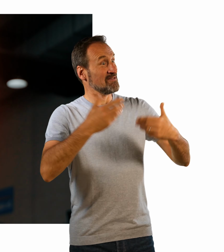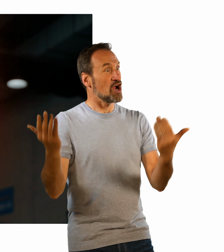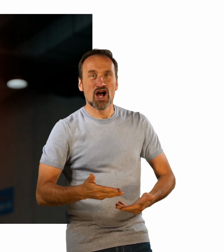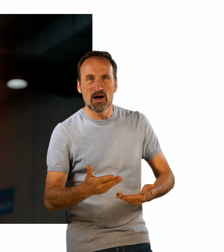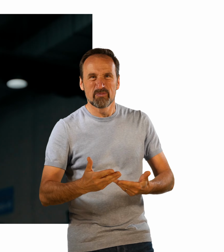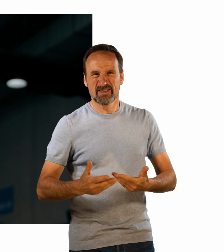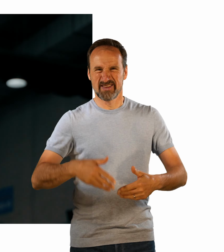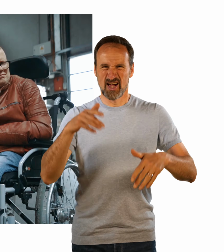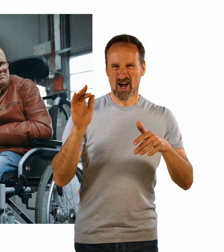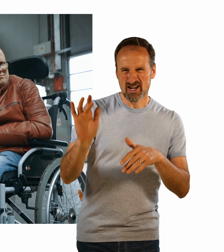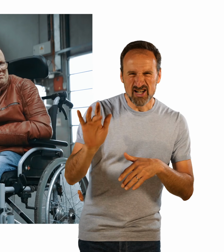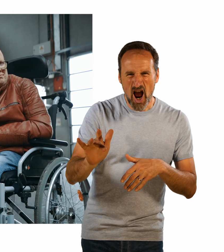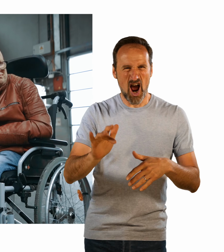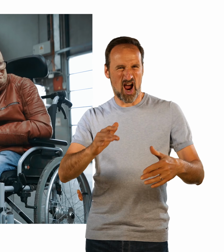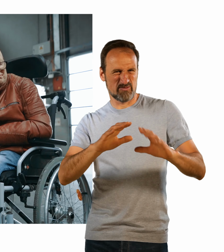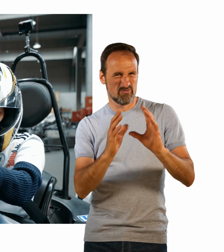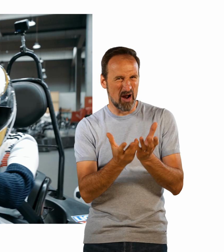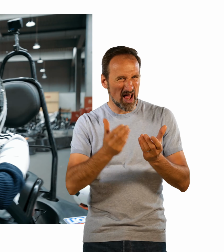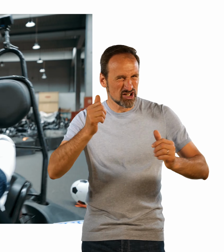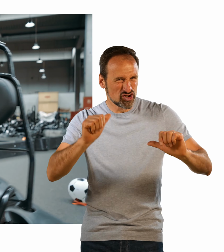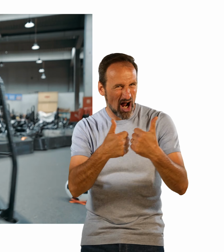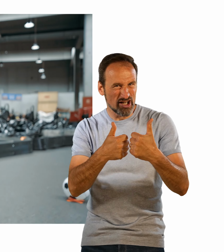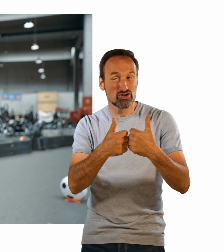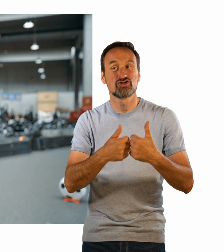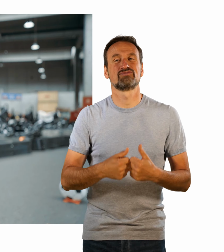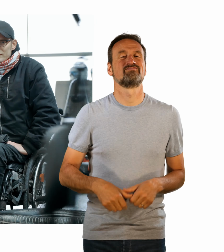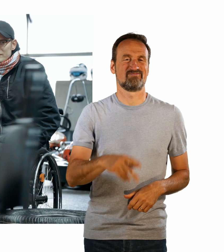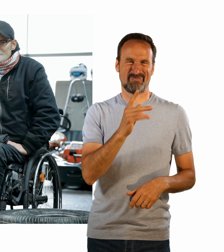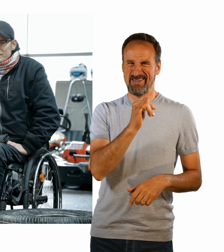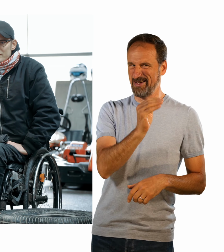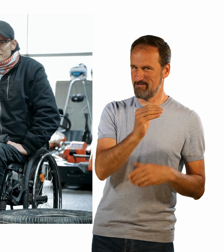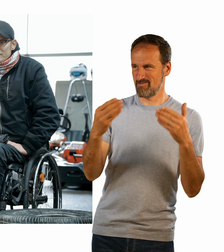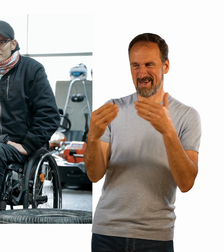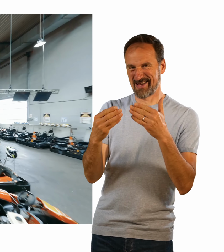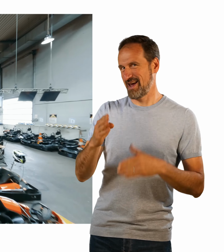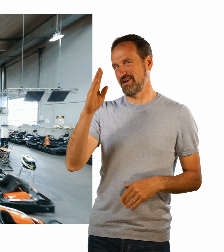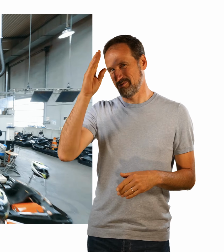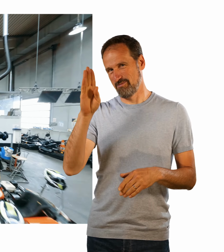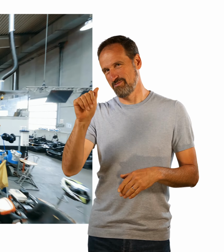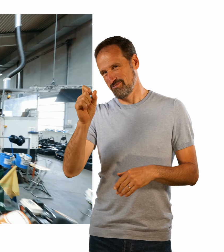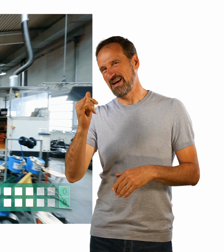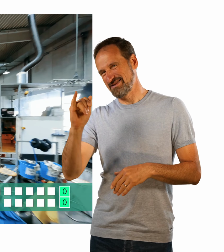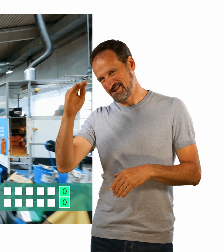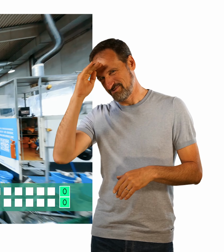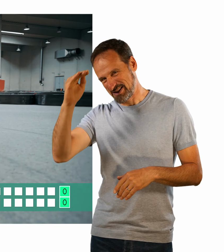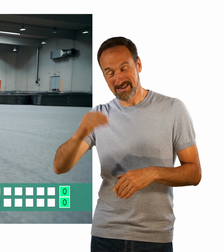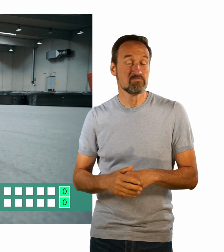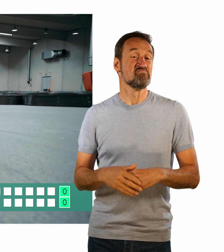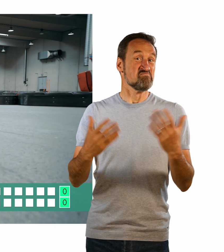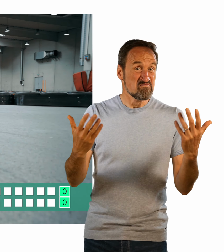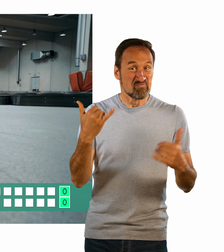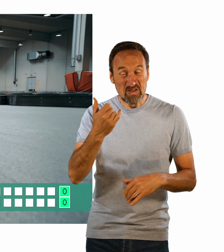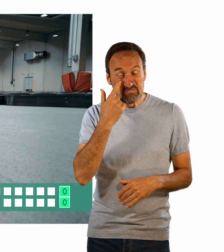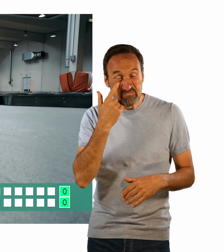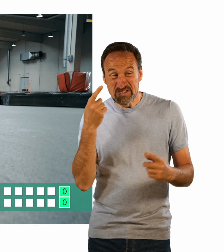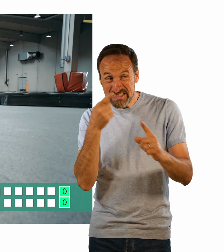gegen Basti und da ist die Ampel aus und Kim geht auf ihre erste Runde. Das Ziel, eines der fünf Tore zu treffen. Wir spielen Best